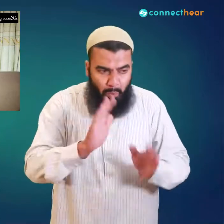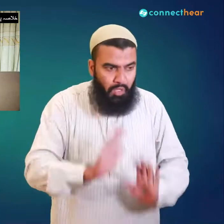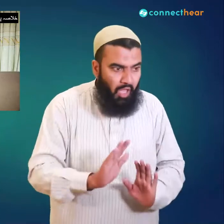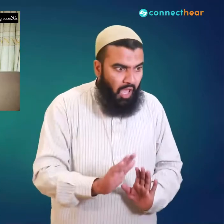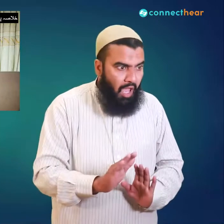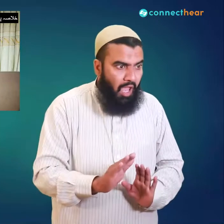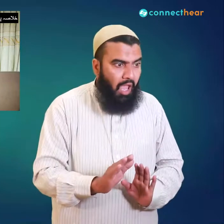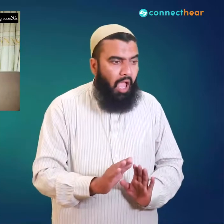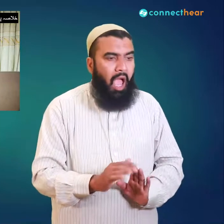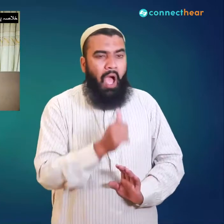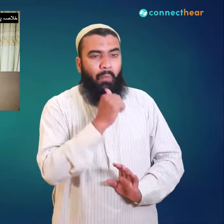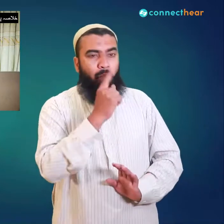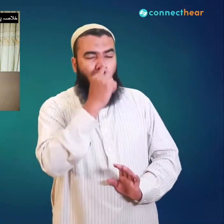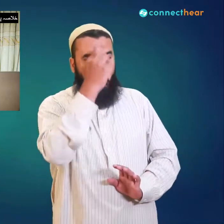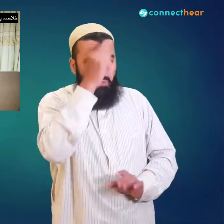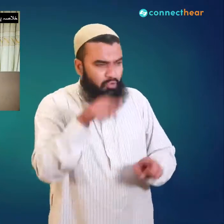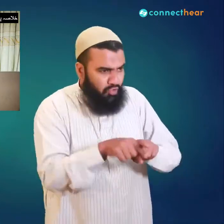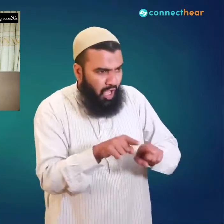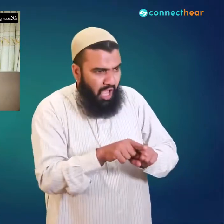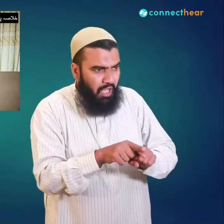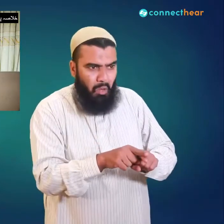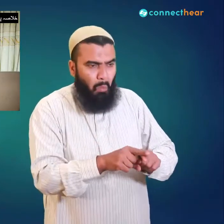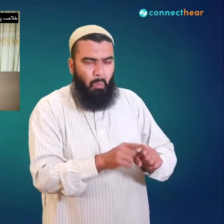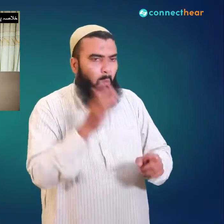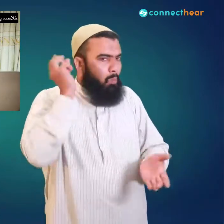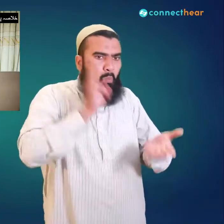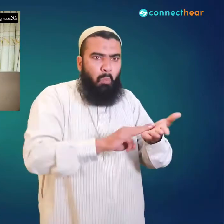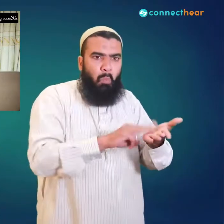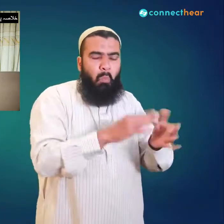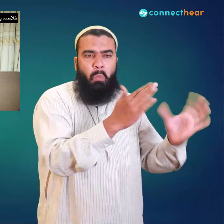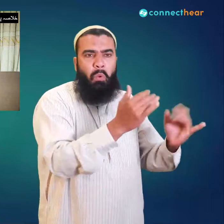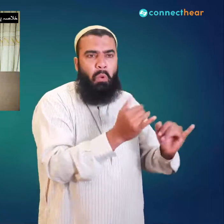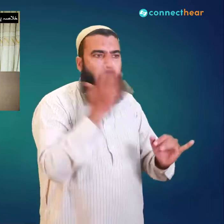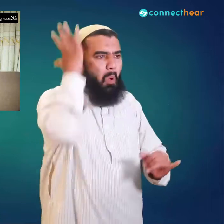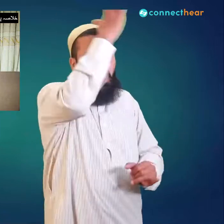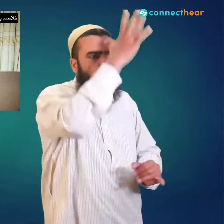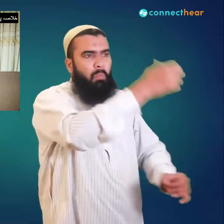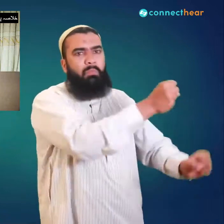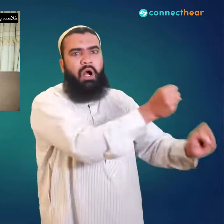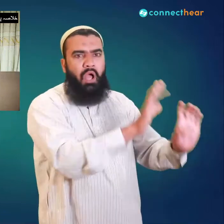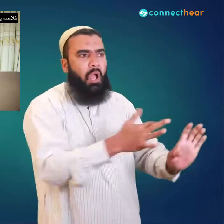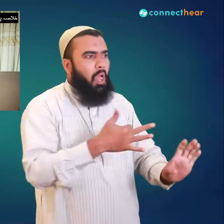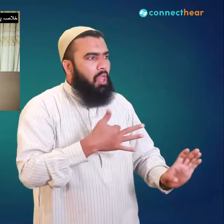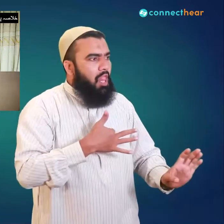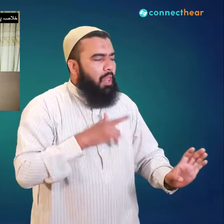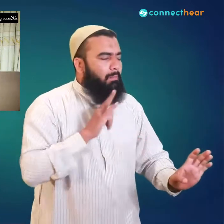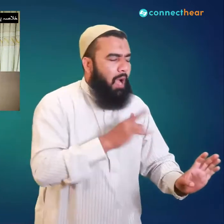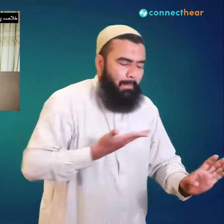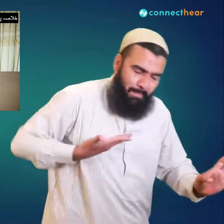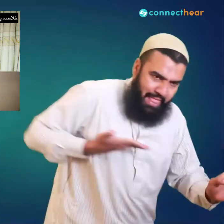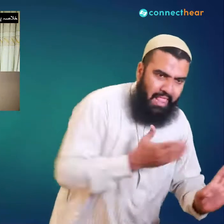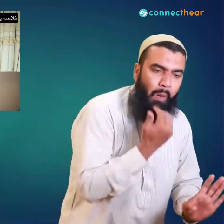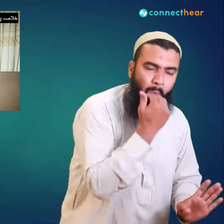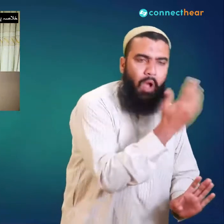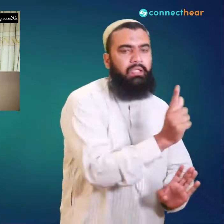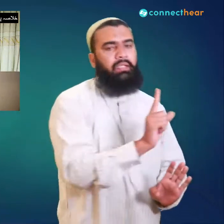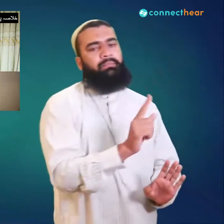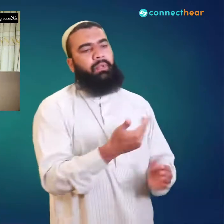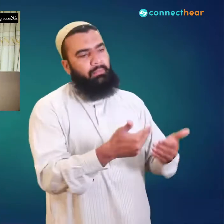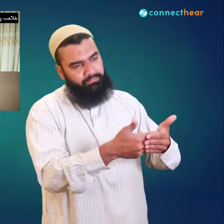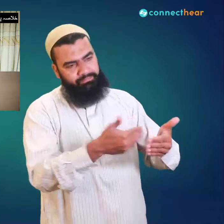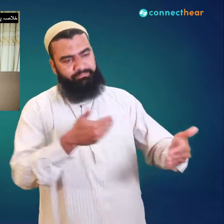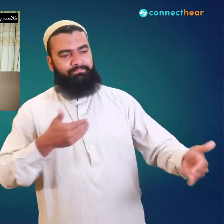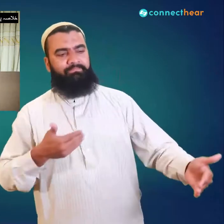قلبی اور دلی معاملات نہ رکھیں، اس لیے کہ وہ اہل کفر ہیں، اور جو کوئی ان کے ساتھ ایسا کرے گا وہ ظالمین